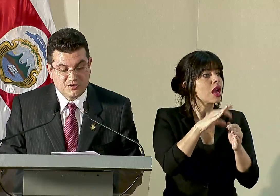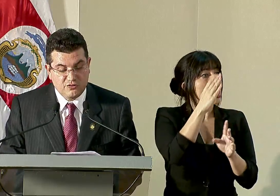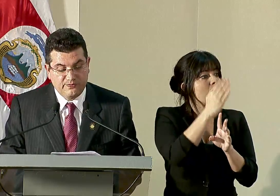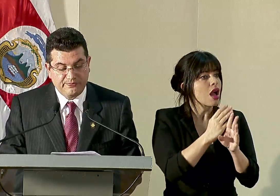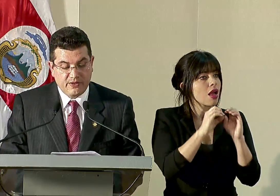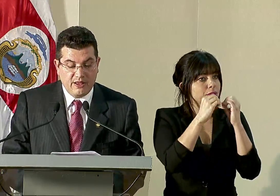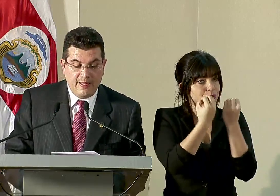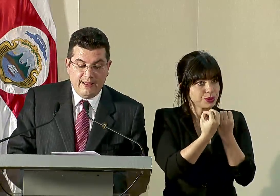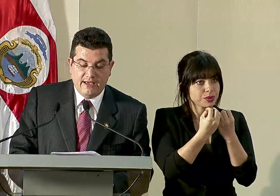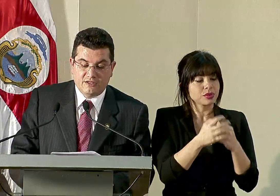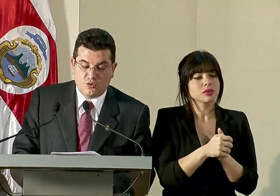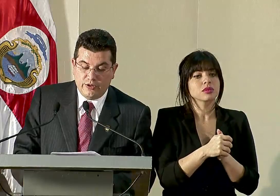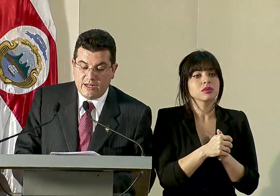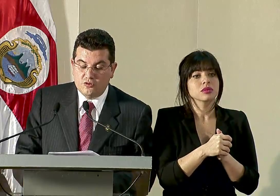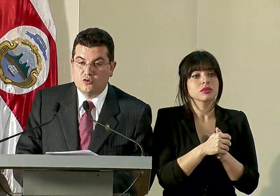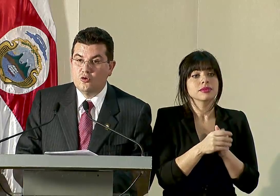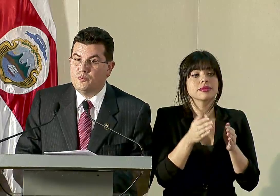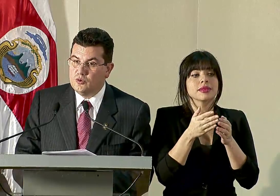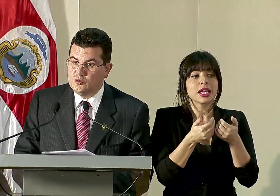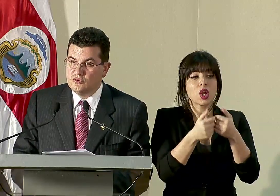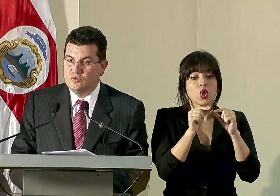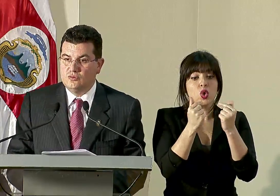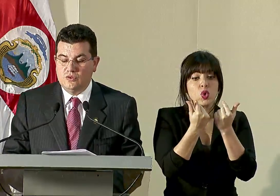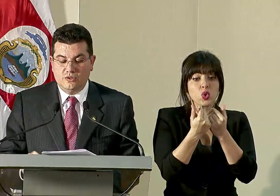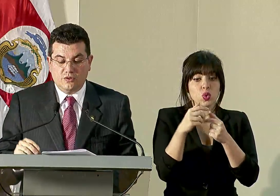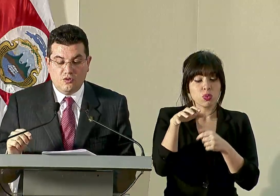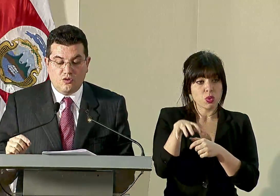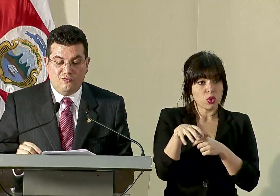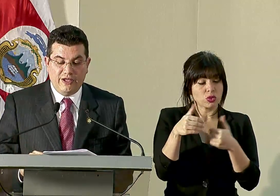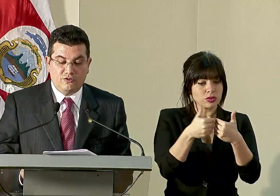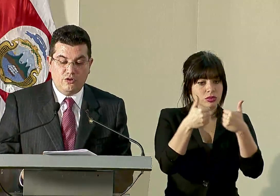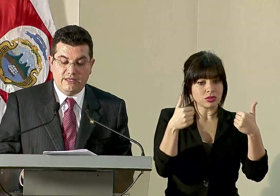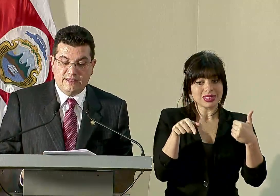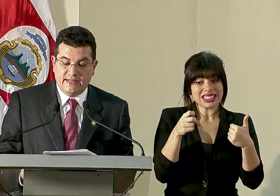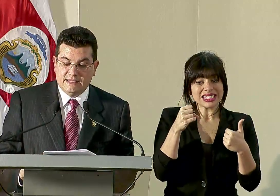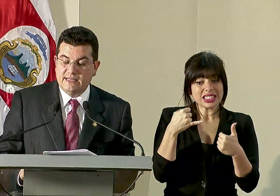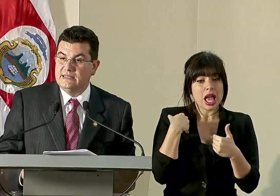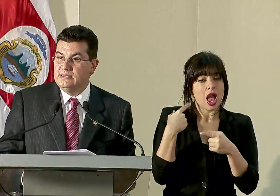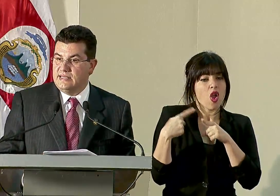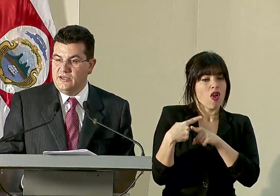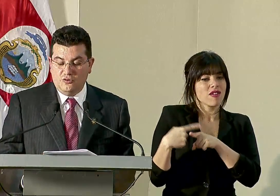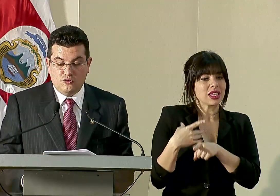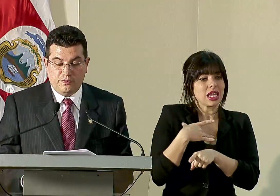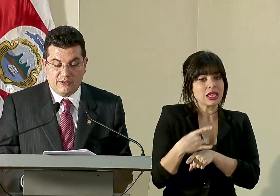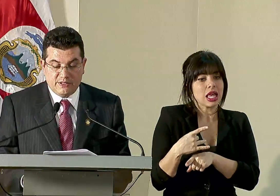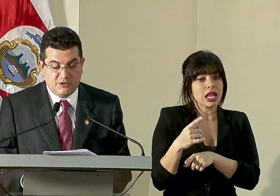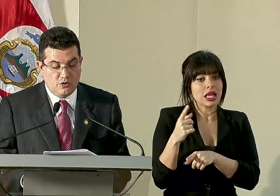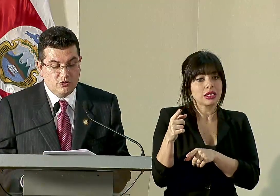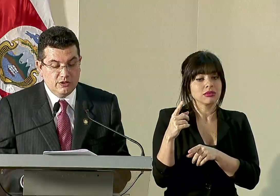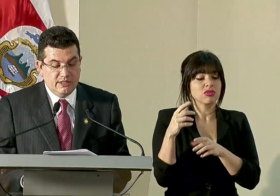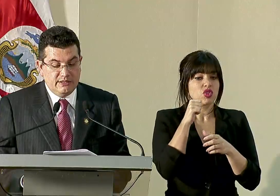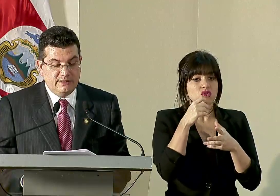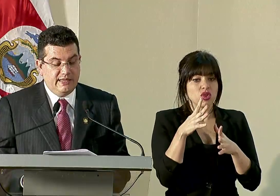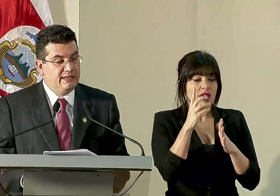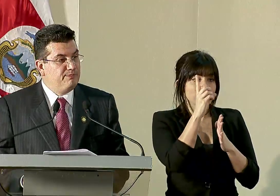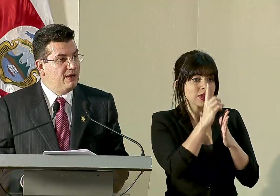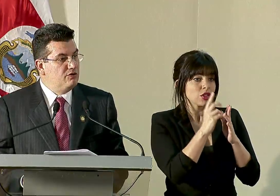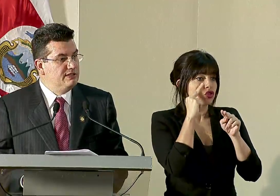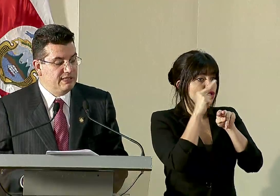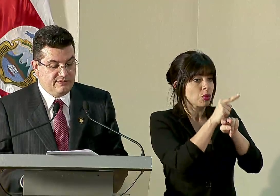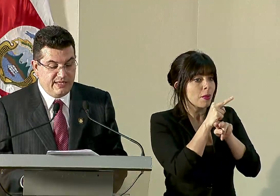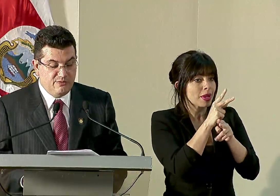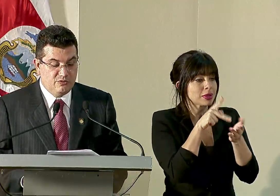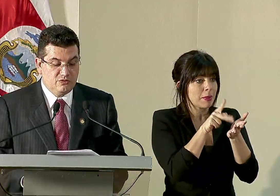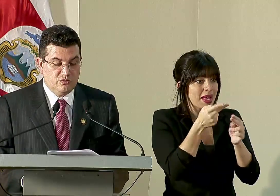organización, excluir a los grupos con conflicto de interés del diseño y supervisión del